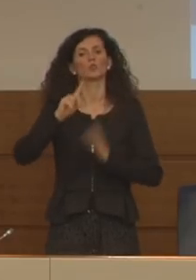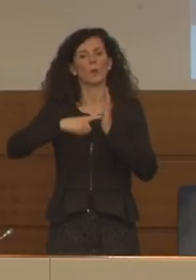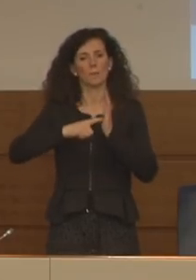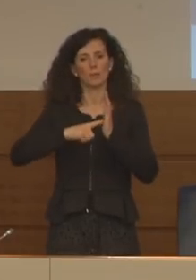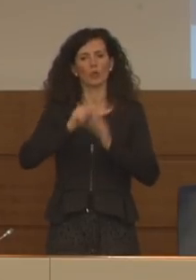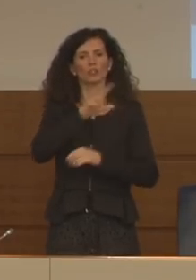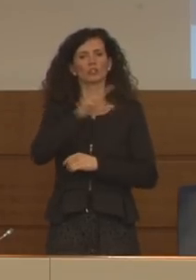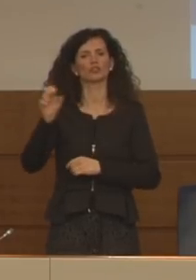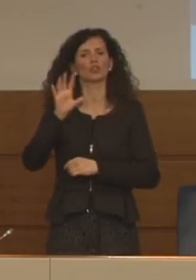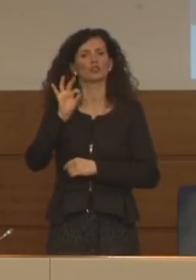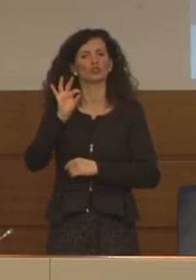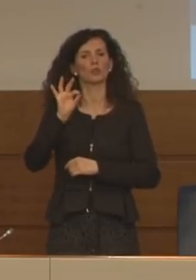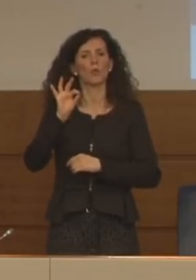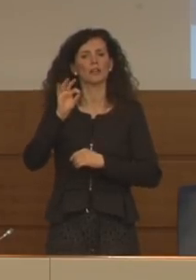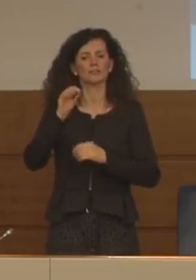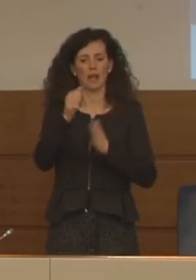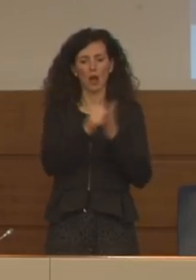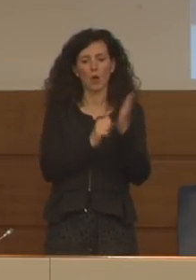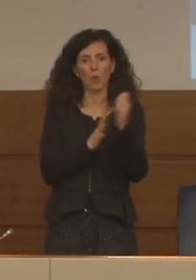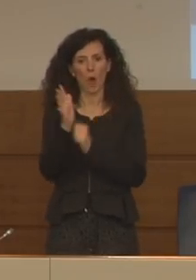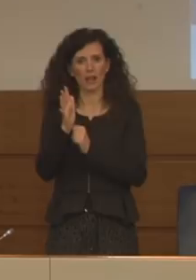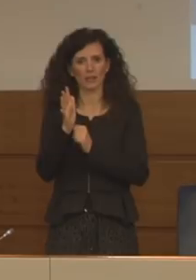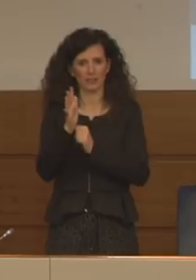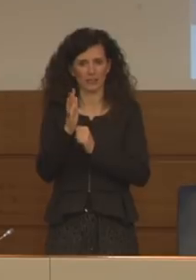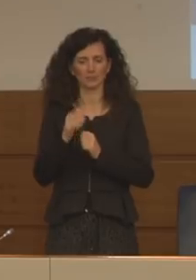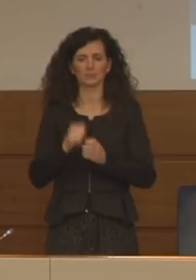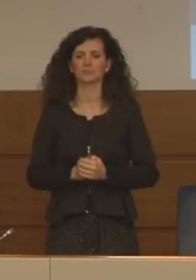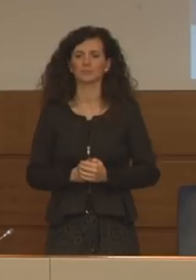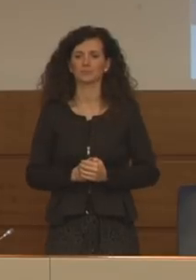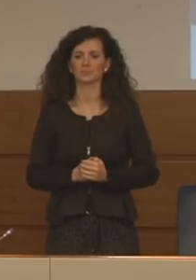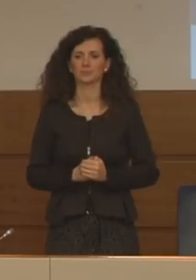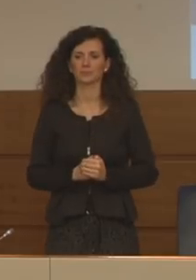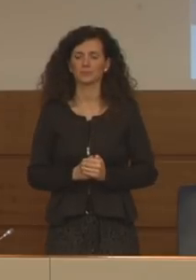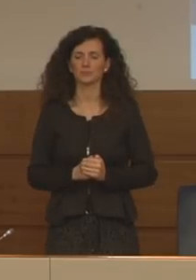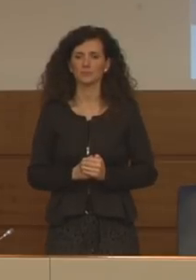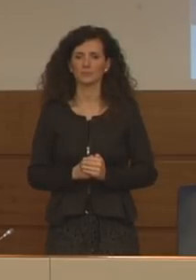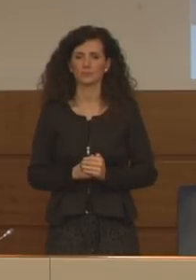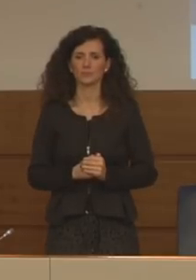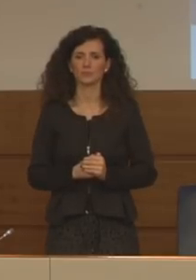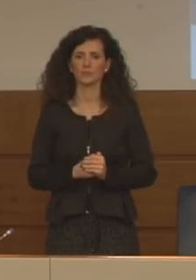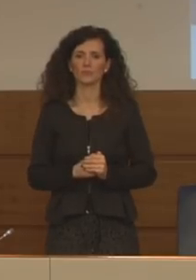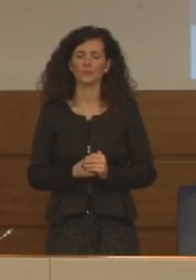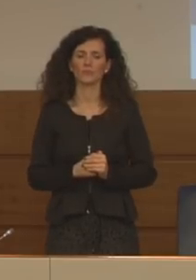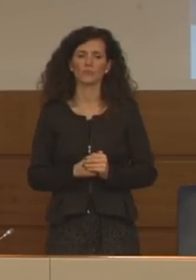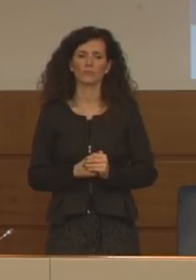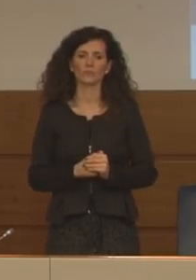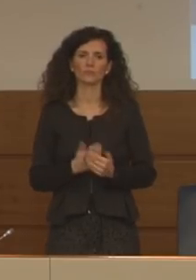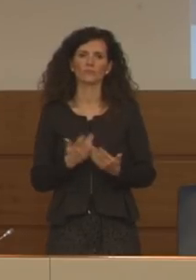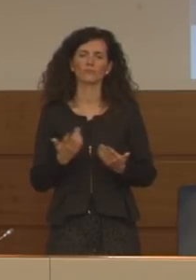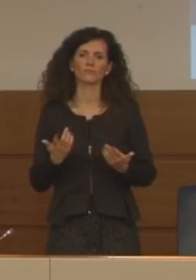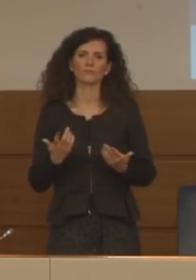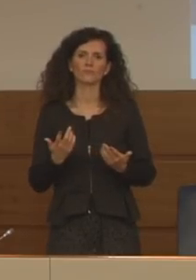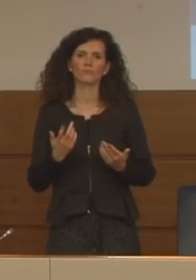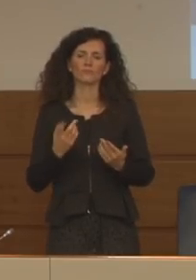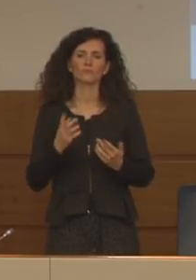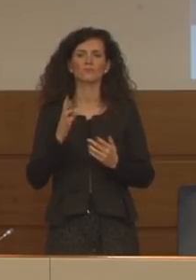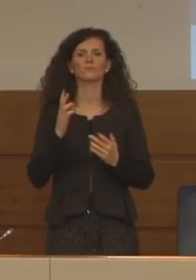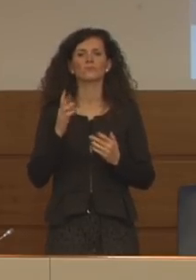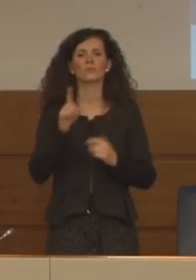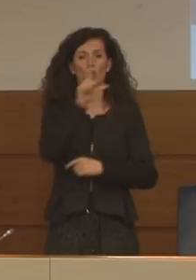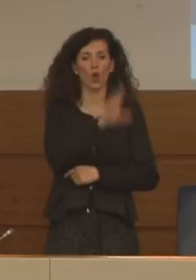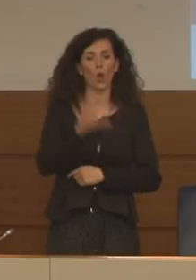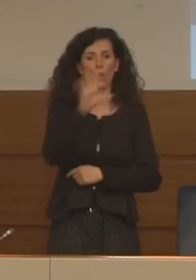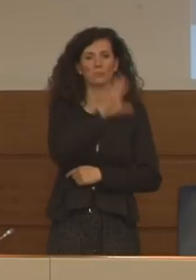350 guanti monouso per quanto riguarda le professor le proporzioni per fare un esempio alla